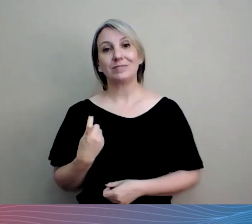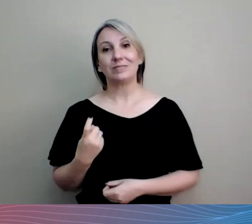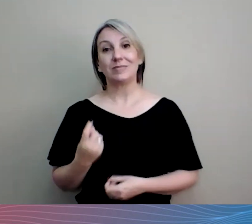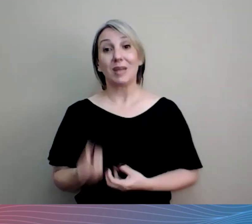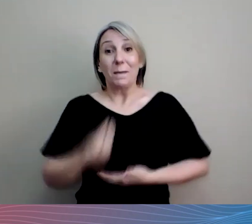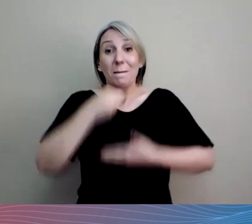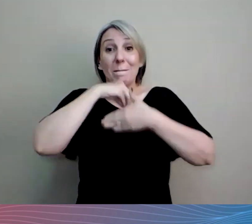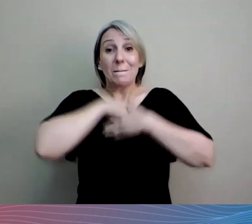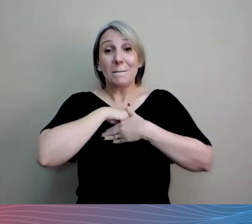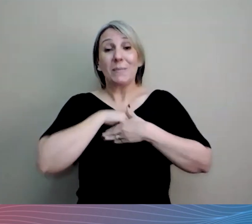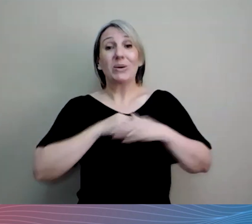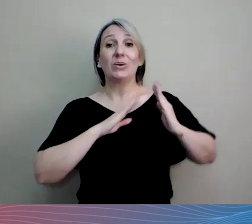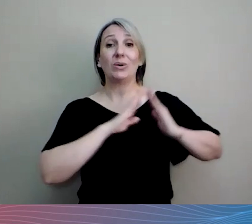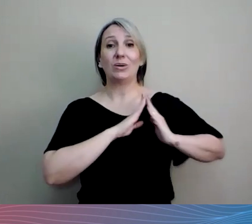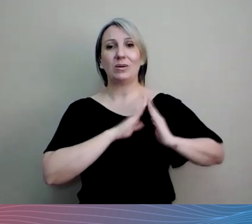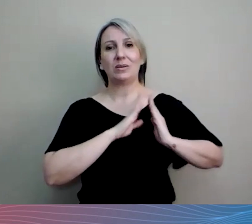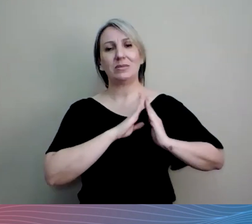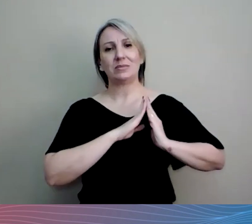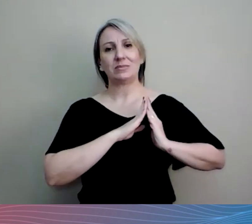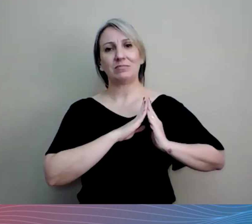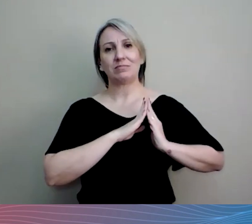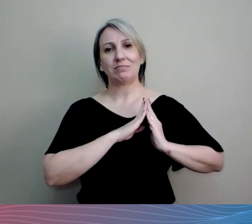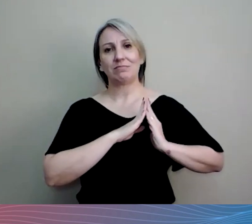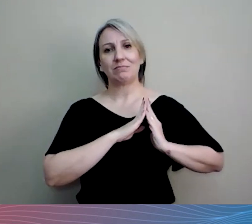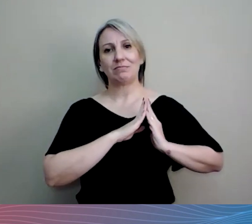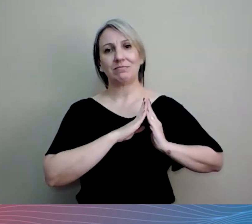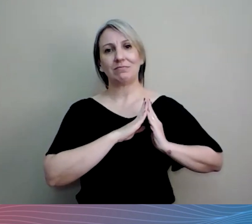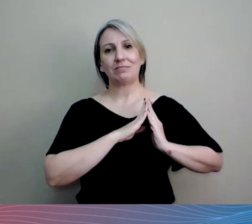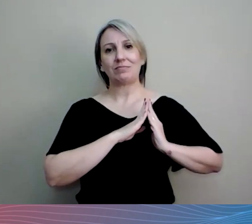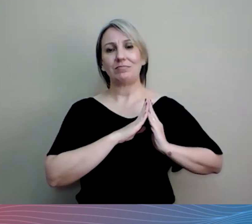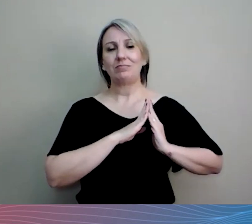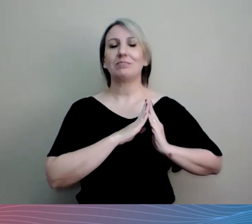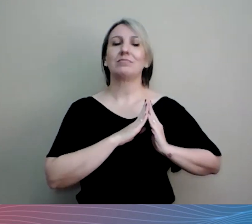nós. Então, aqui, olha só, tá? Versículo